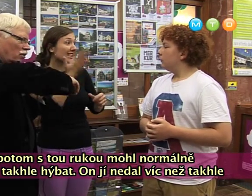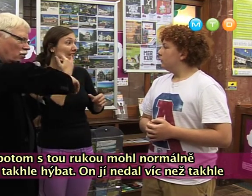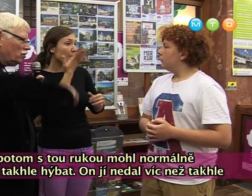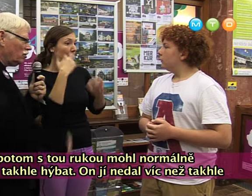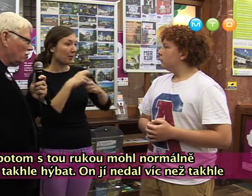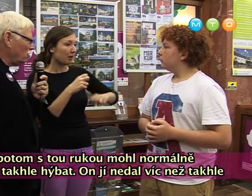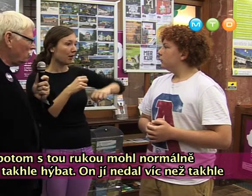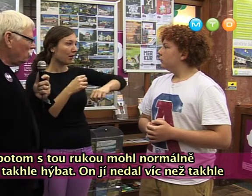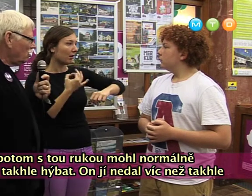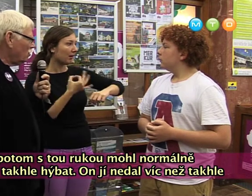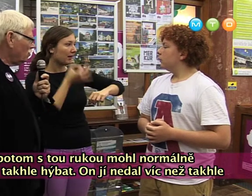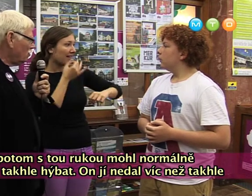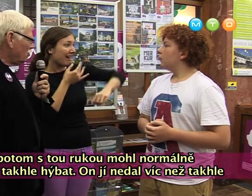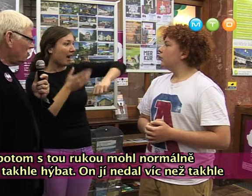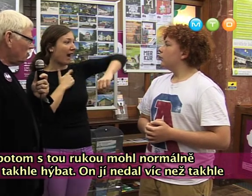takhle jako. Jo.